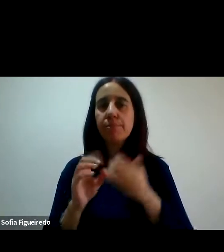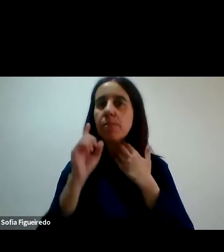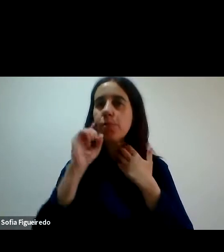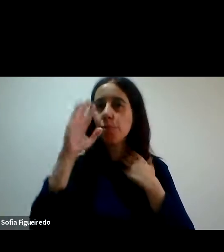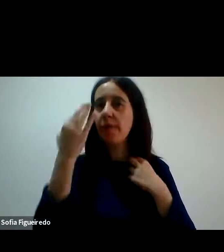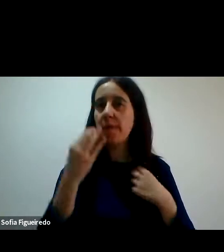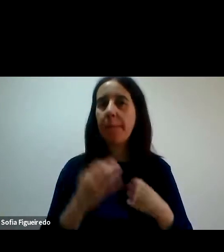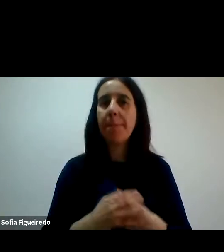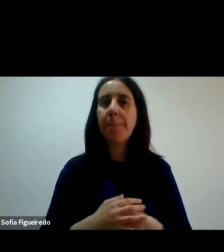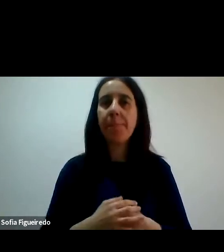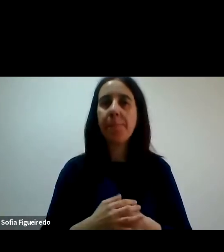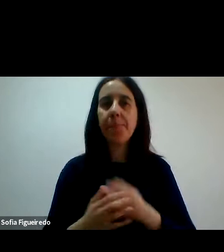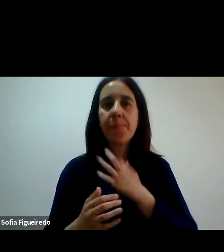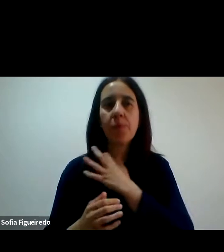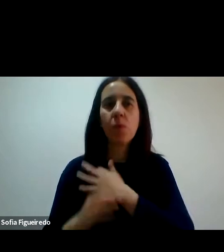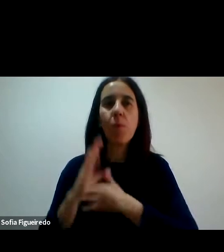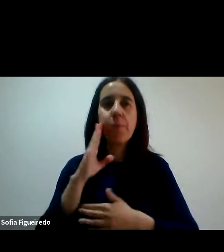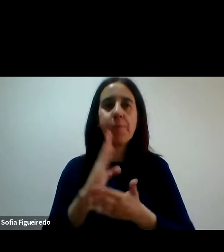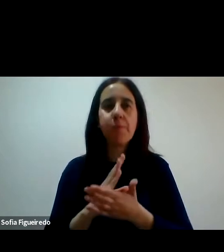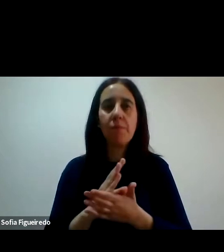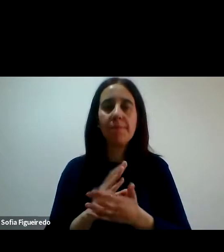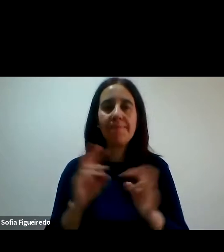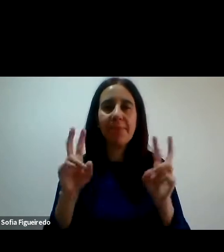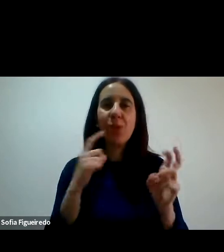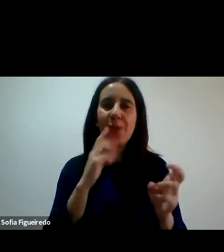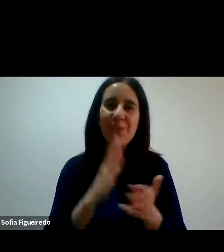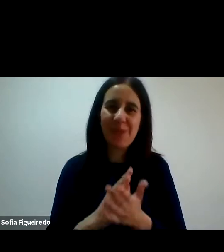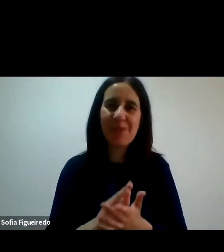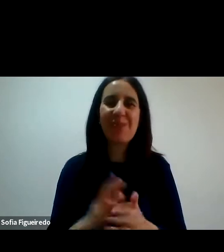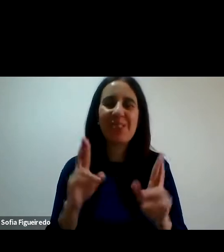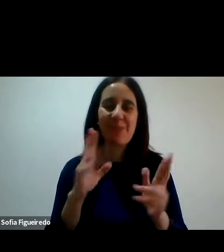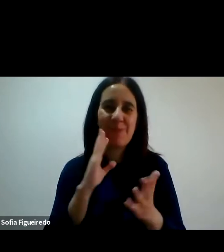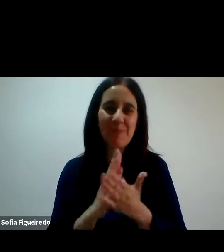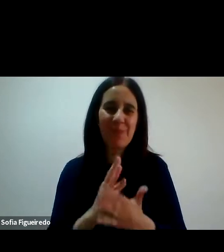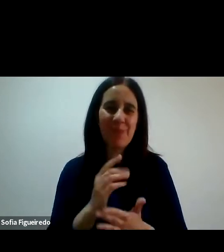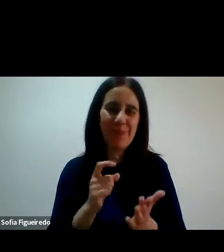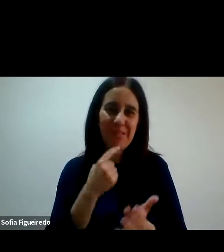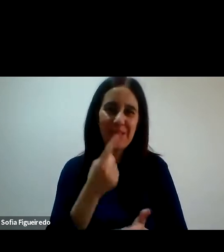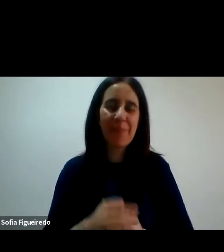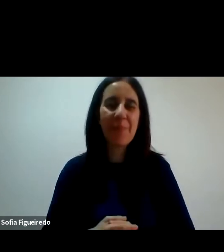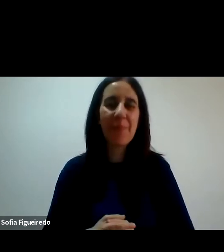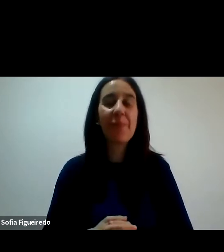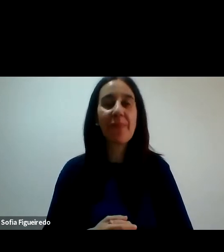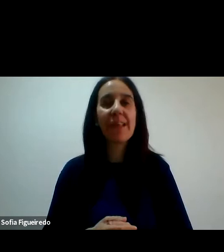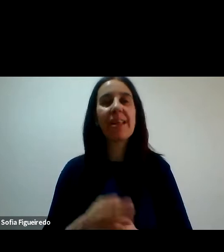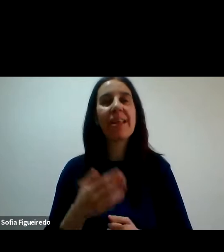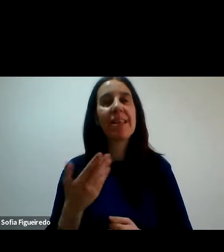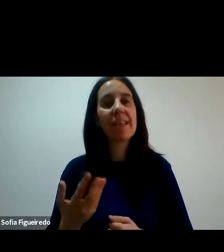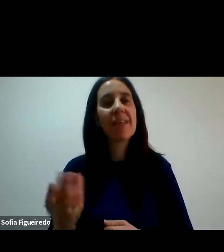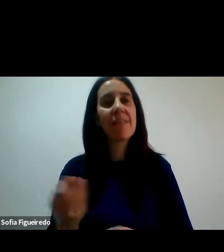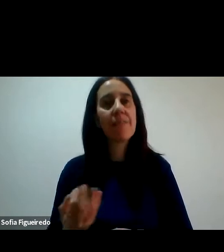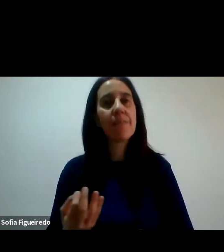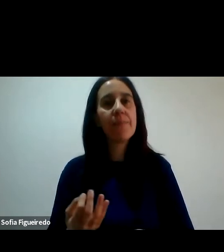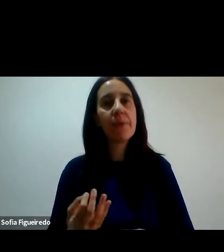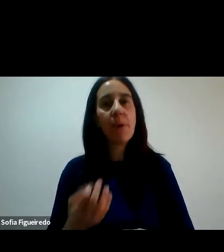E o último, espero que este seja o último ponto, eu digo sempre o último ponto, mas espero que este seja dos últimos pontos, que é segmentar efetivamente